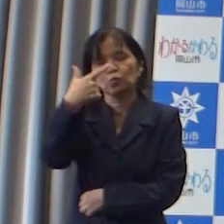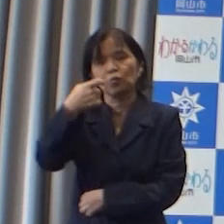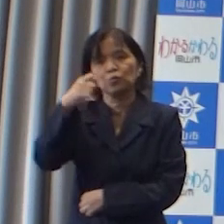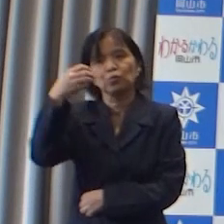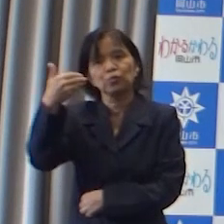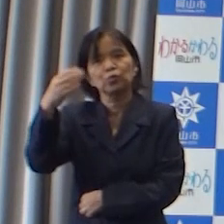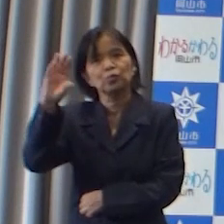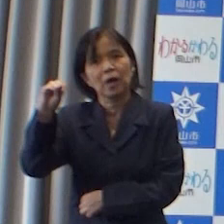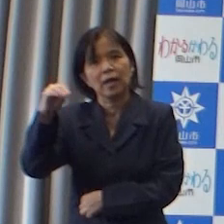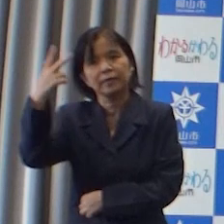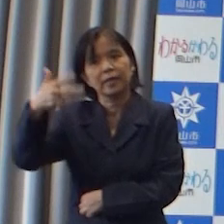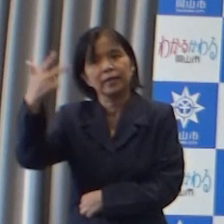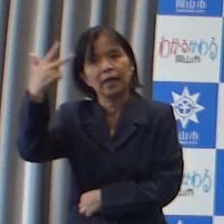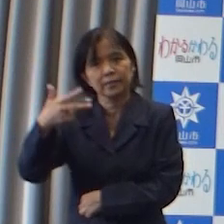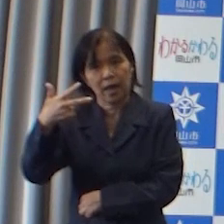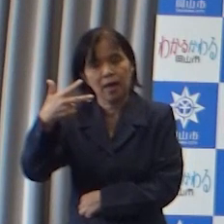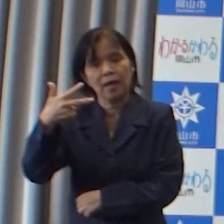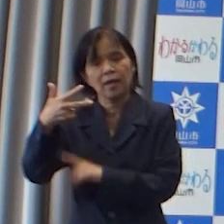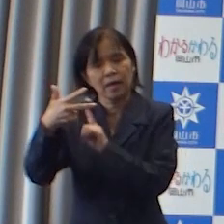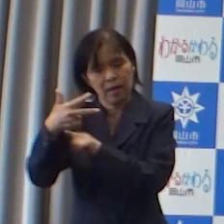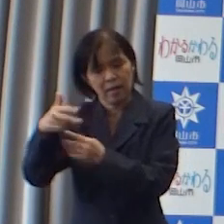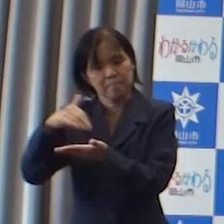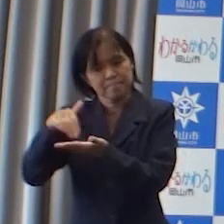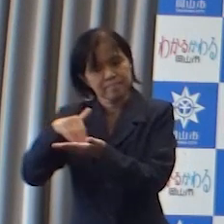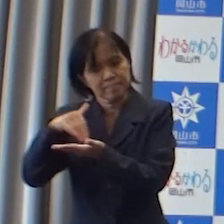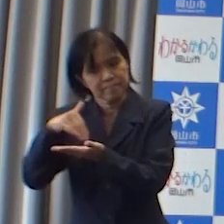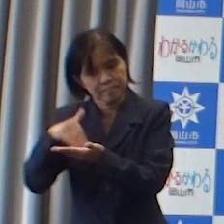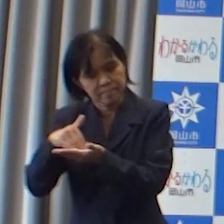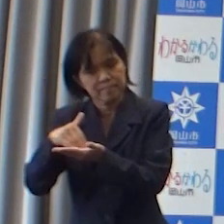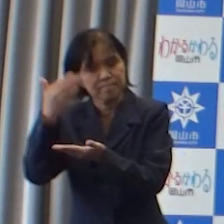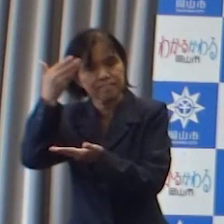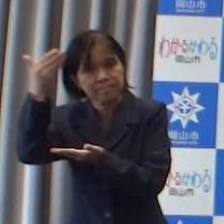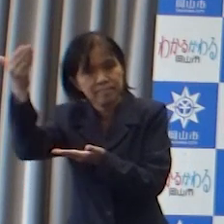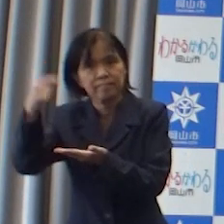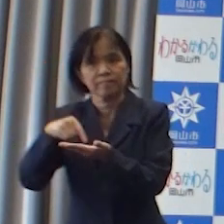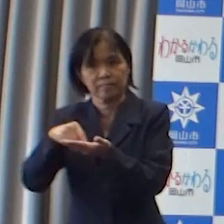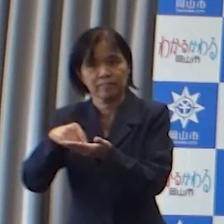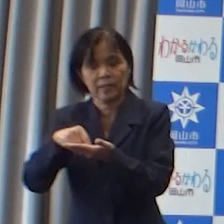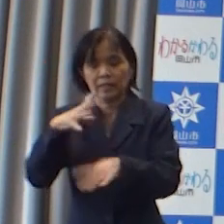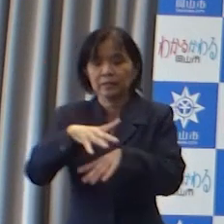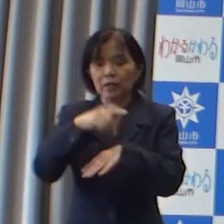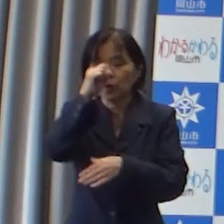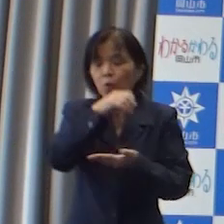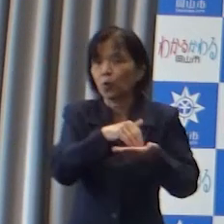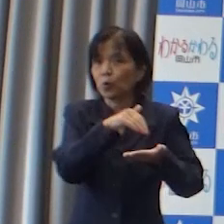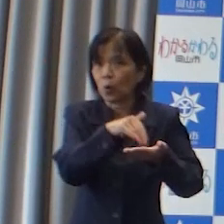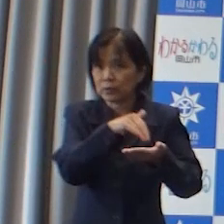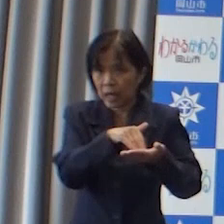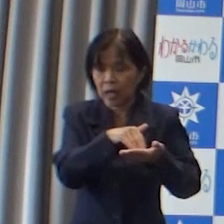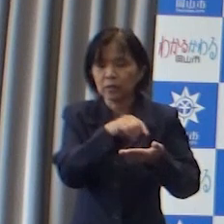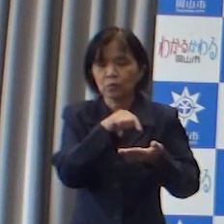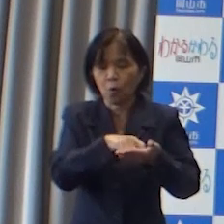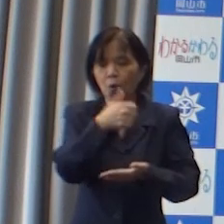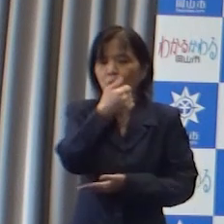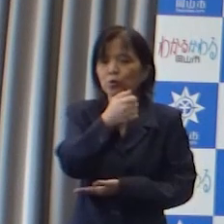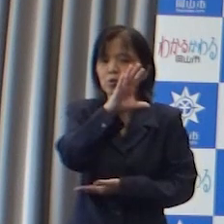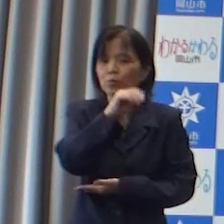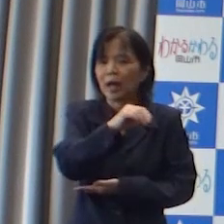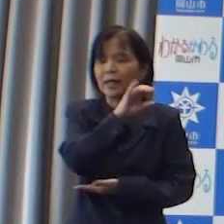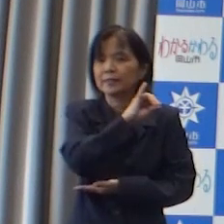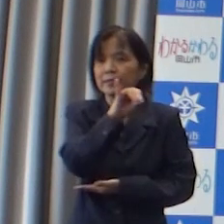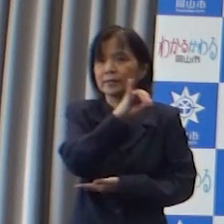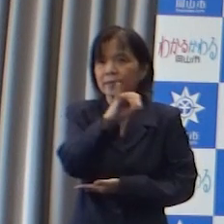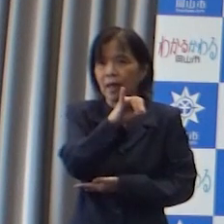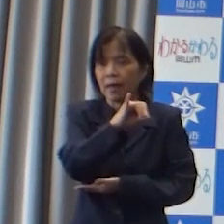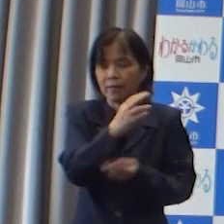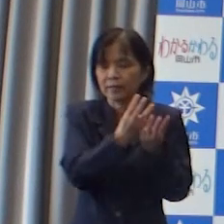万7千回と積算されることから、当初予算で概算計上していた50万